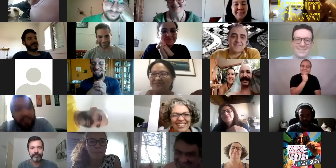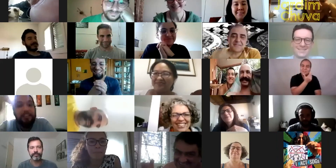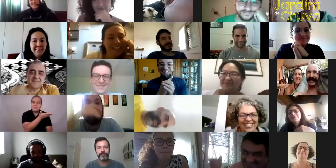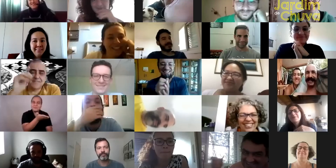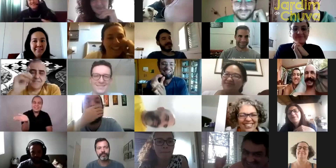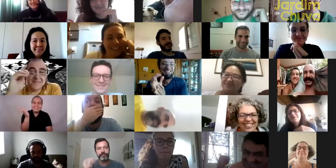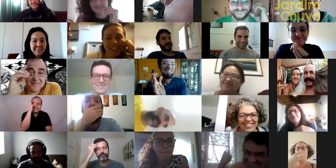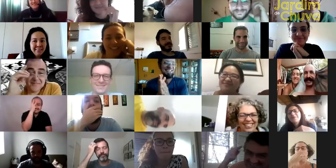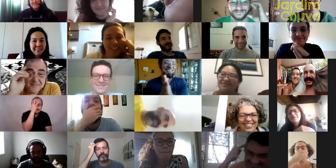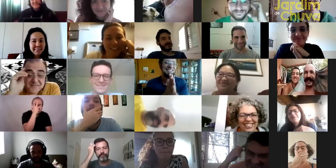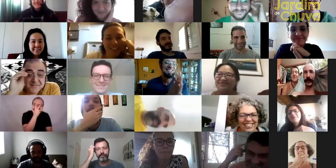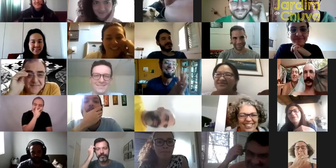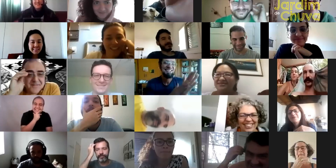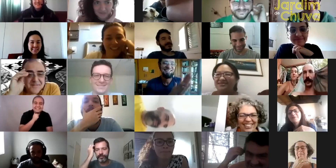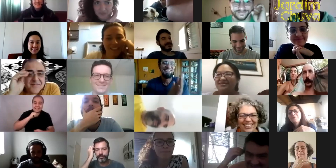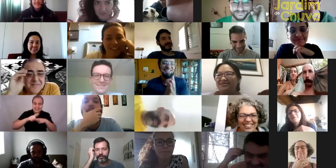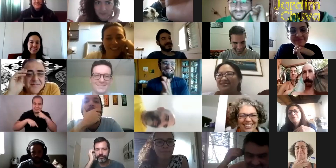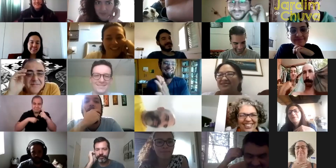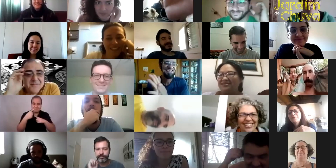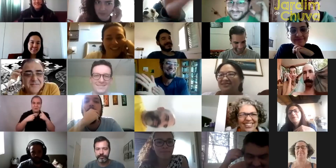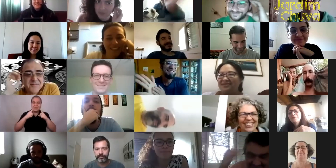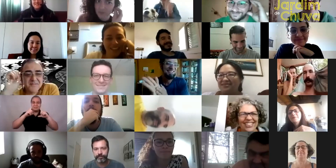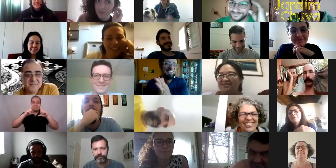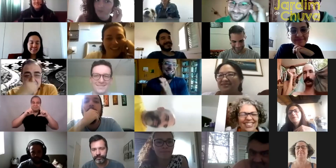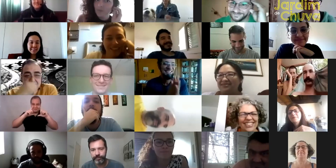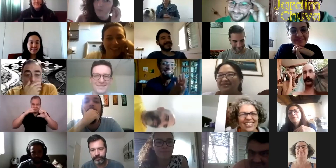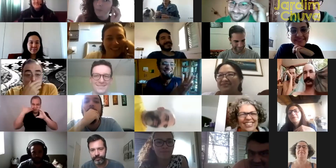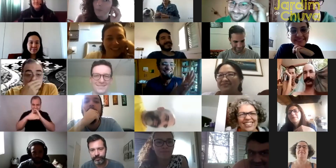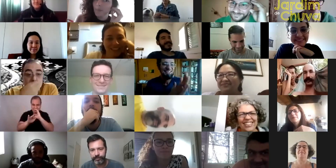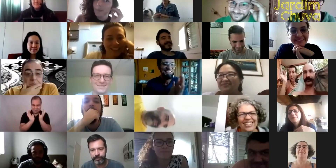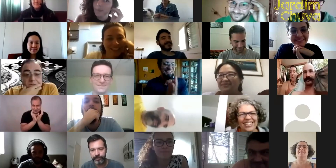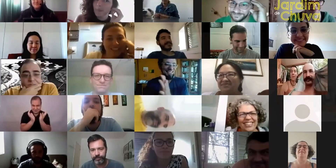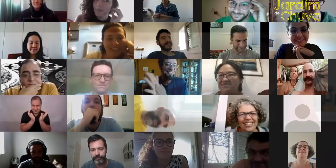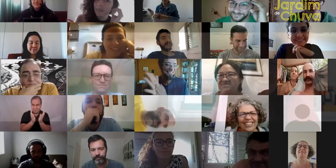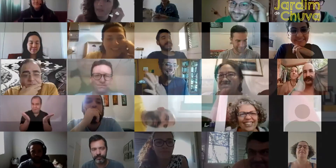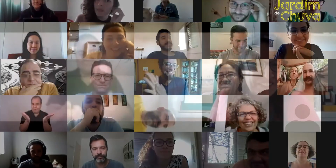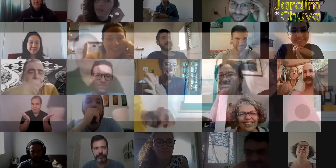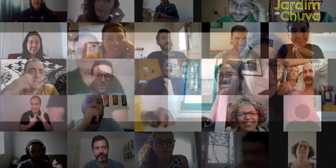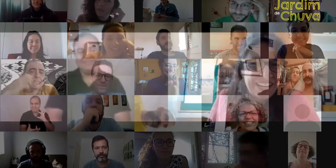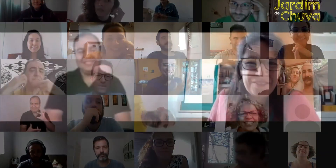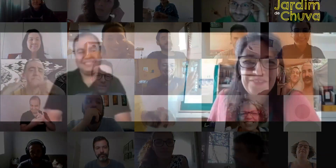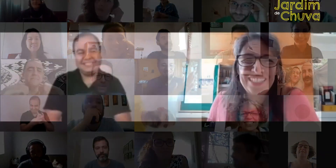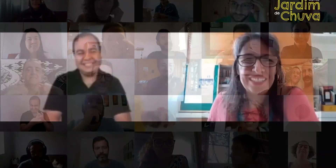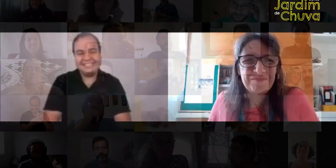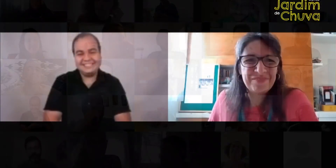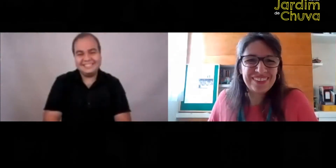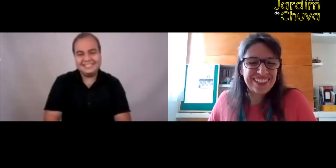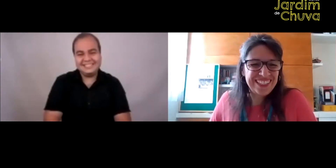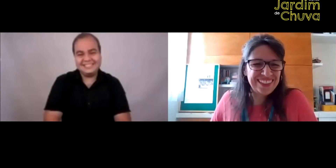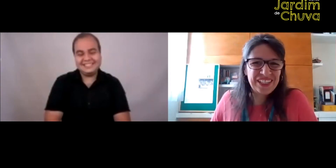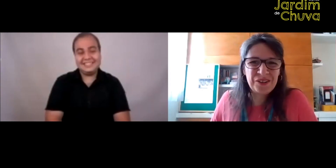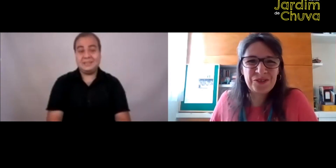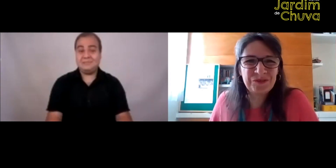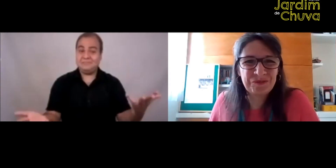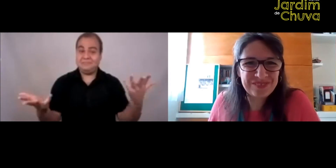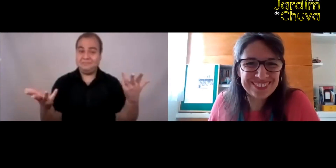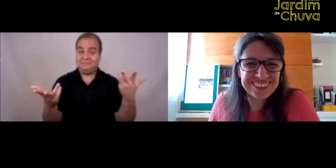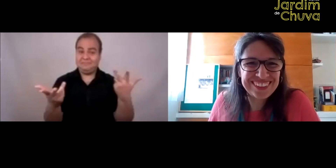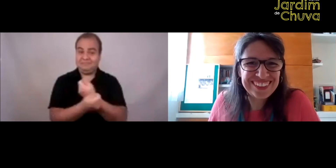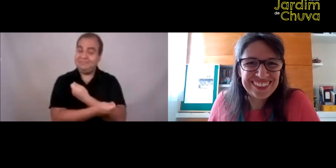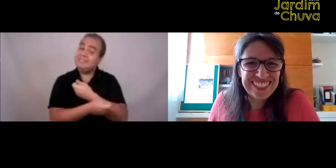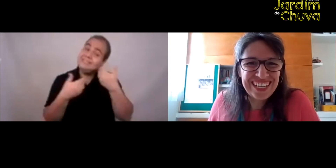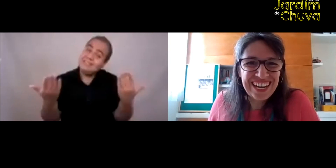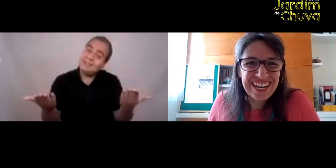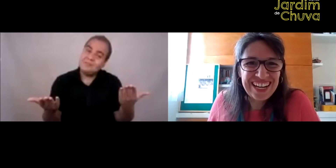demais. Depois a gente manda para vocês no grupo, né? Agora que a gente está super conectados. Maravilha.